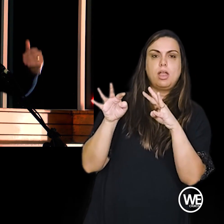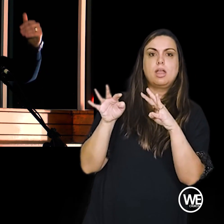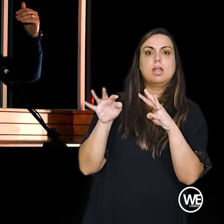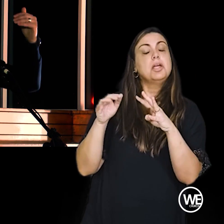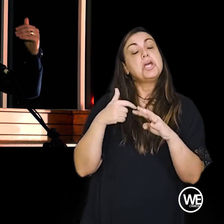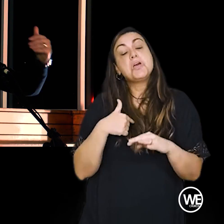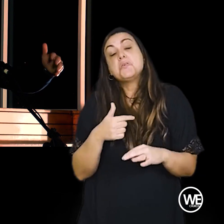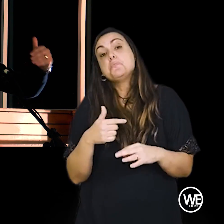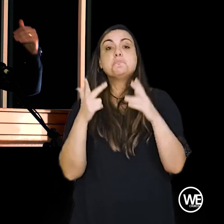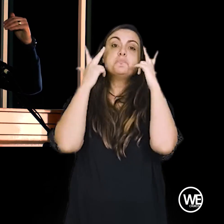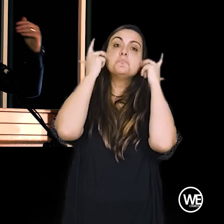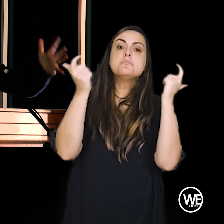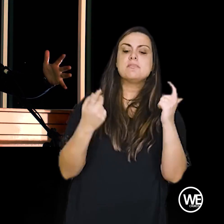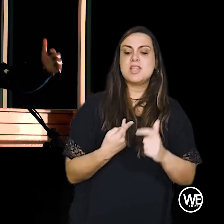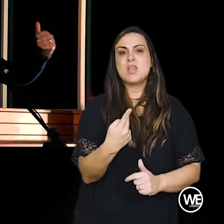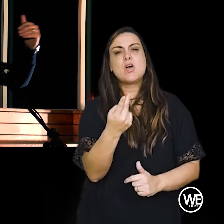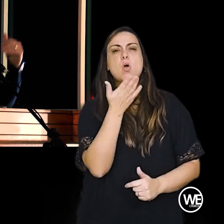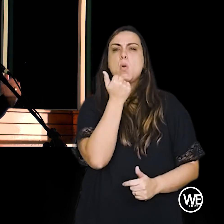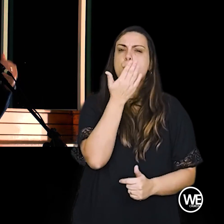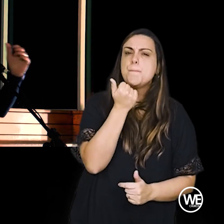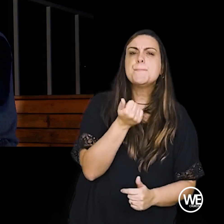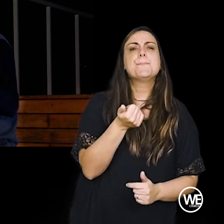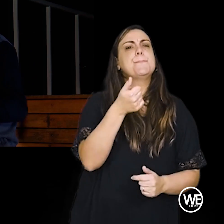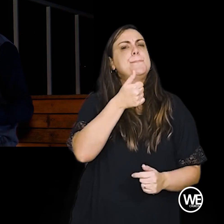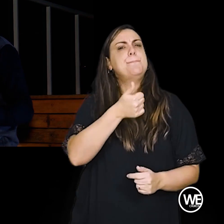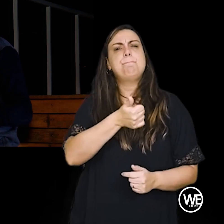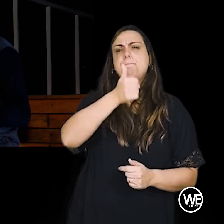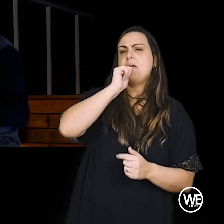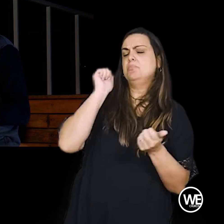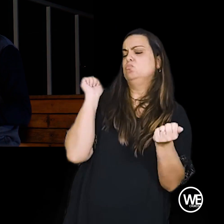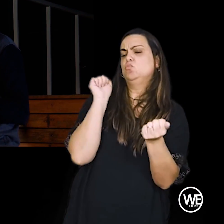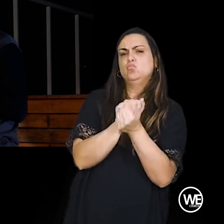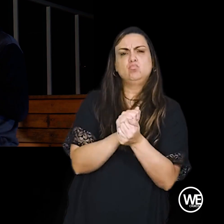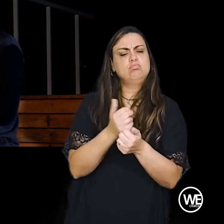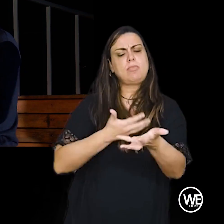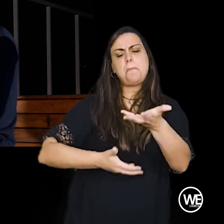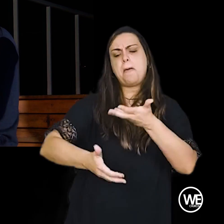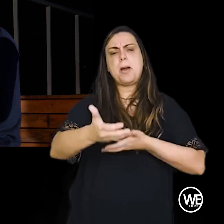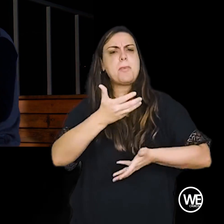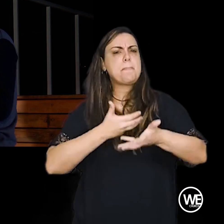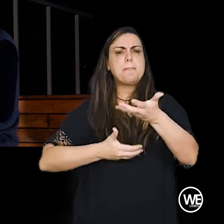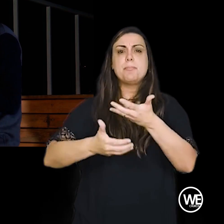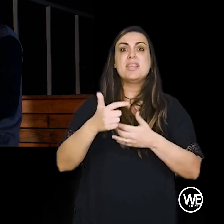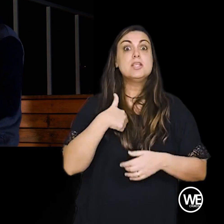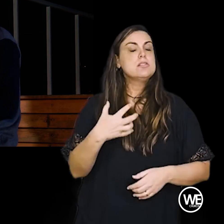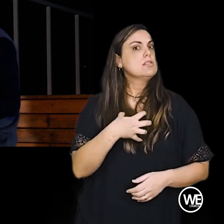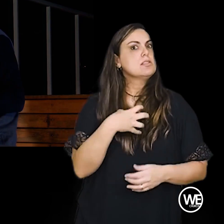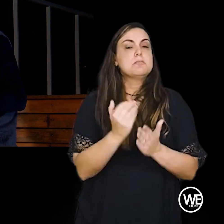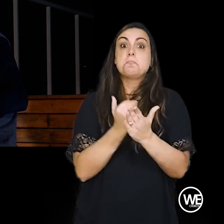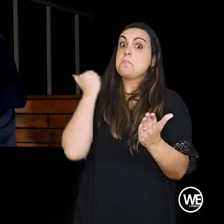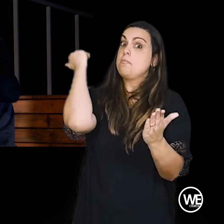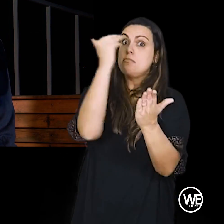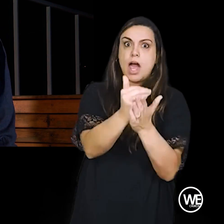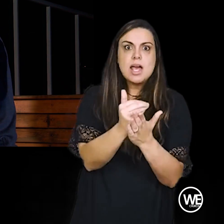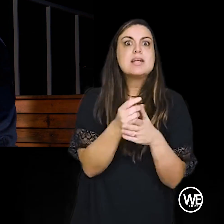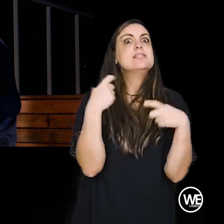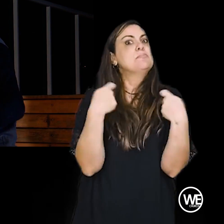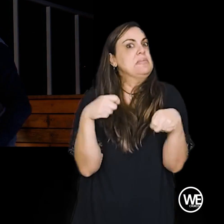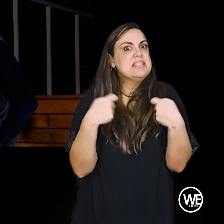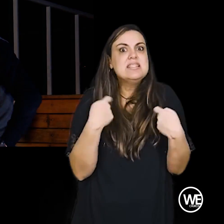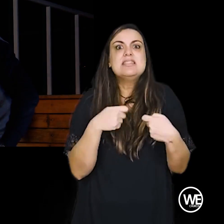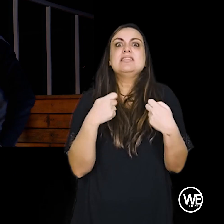servir. Tudo que eu bebi, ele bebeu. Tudo que eu comi, ele comeu. E aí eu estava sentindo algo mais forte ainda, dizendo que eu precisava dar